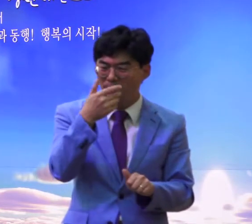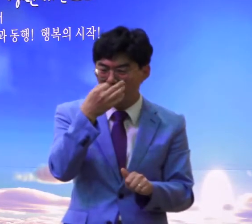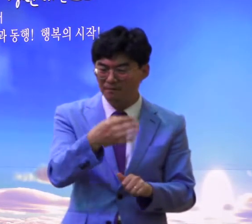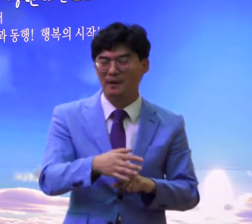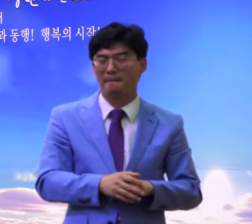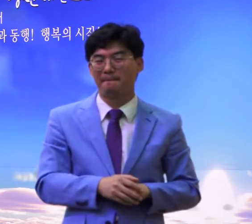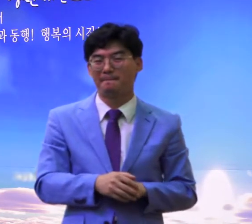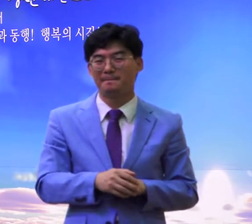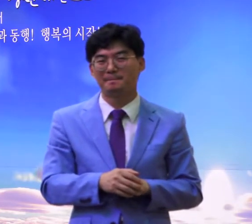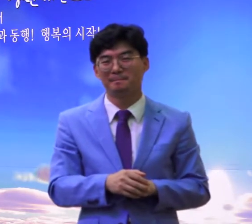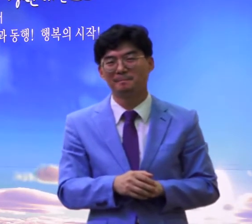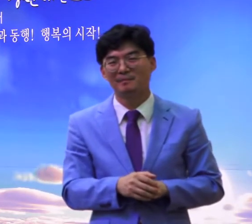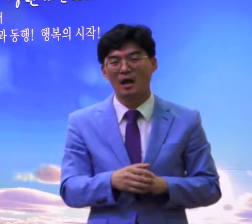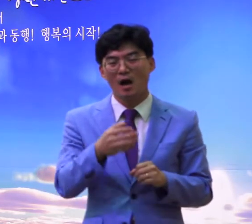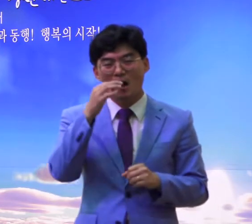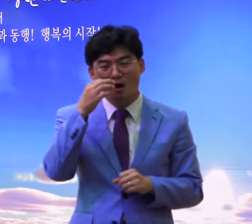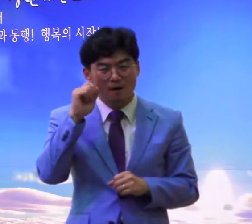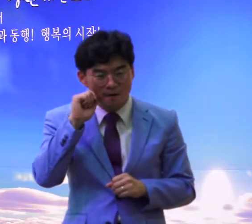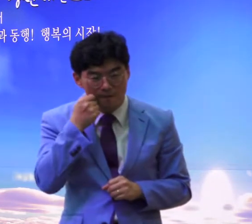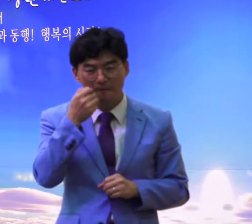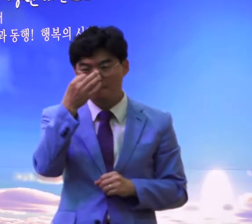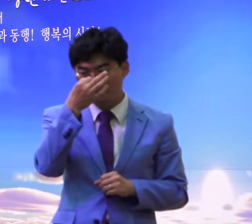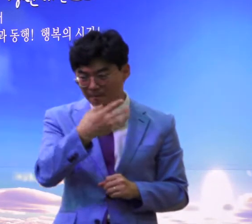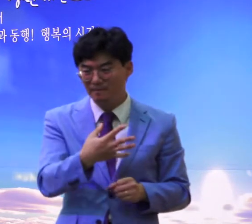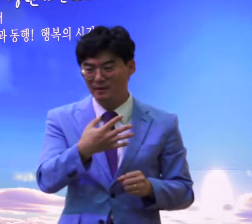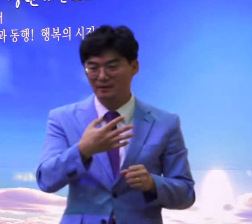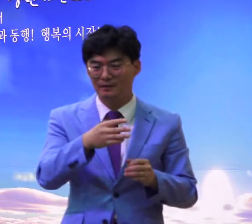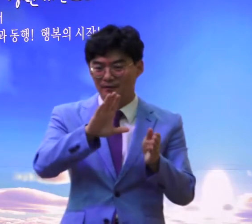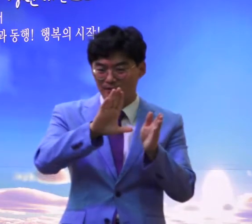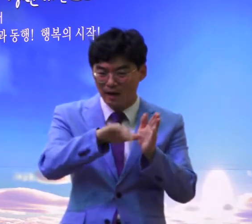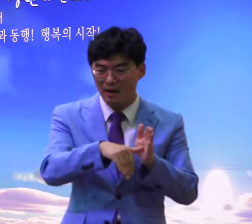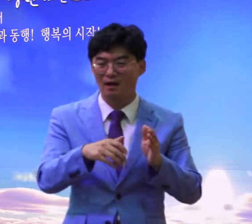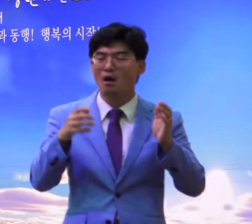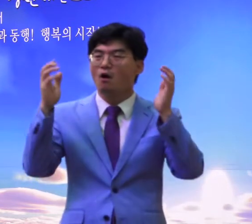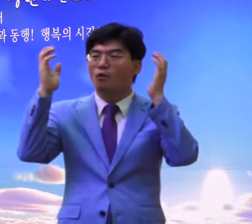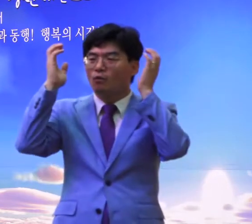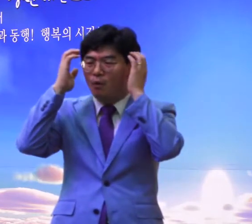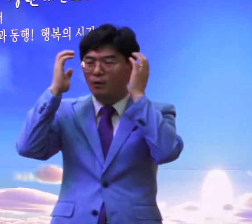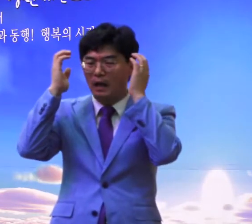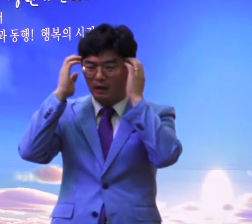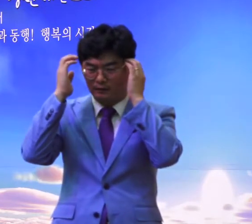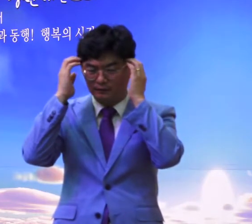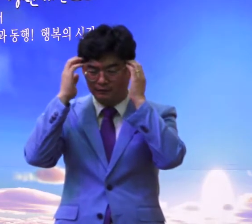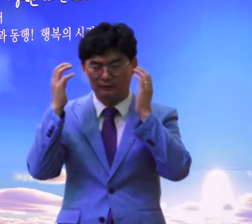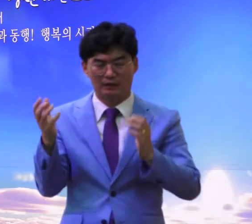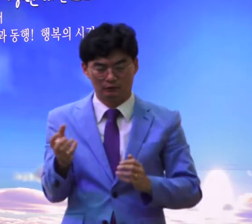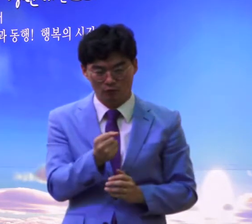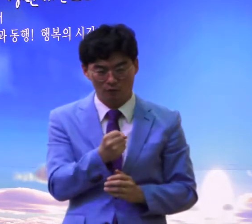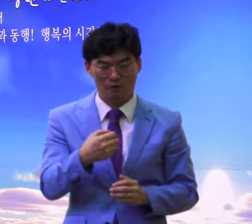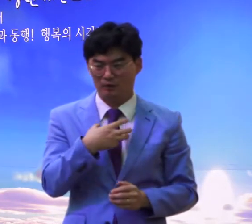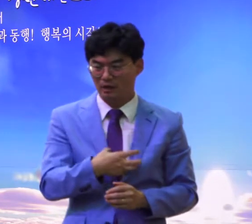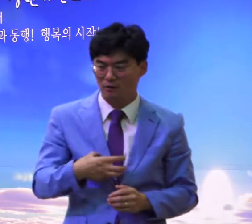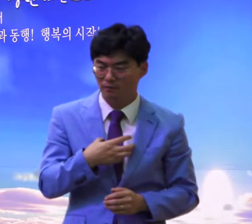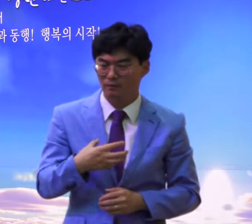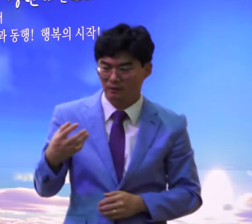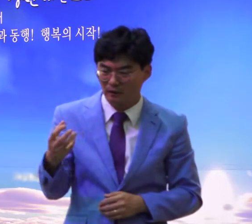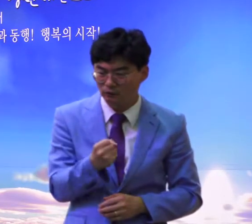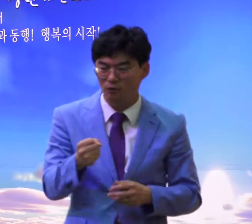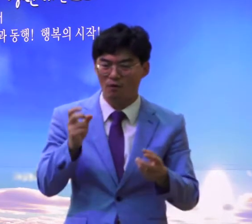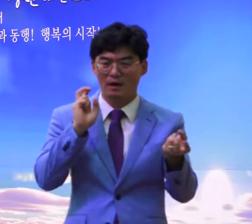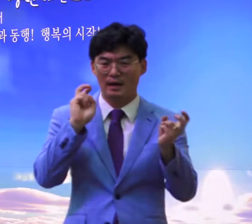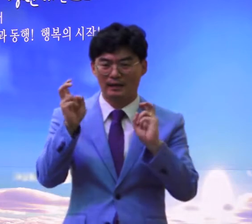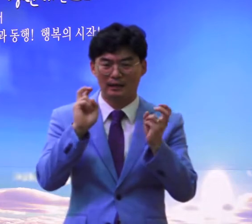듭니다. 어려움에 서 있어 보지 않고야 어떻게 고난 가운데 회사를 이끌어가는 사람들의 어려움을